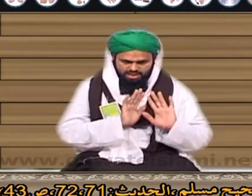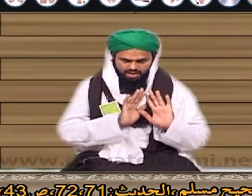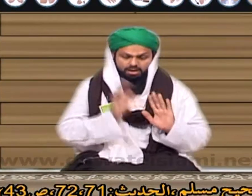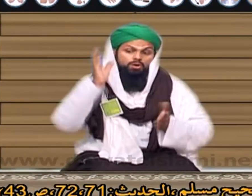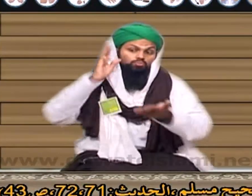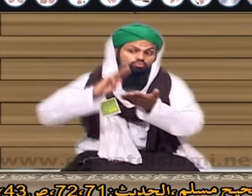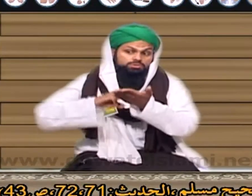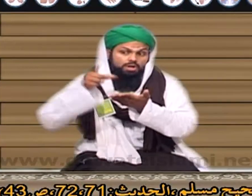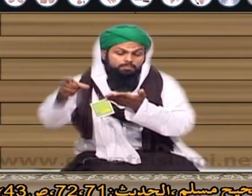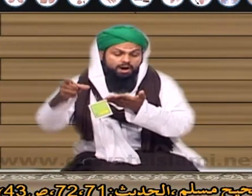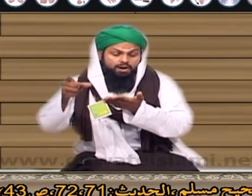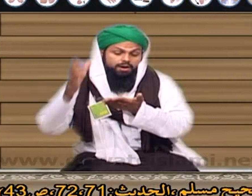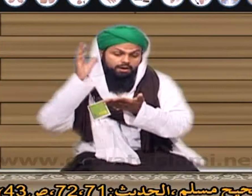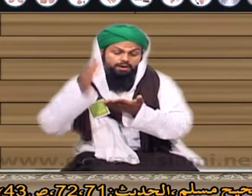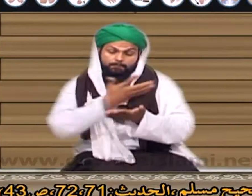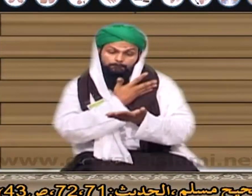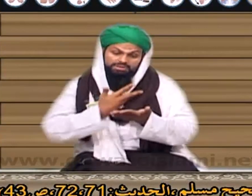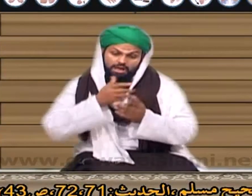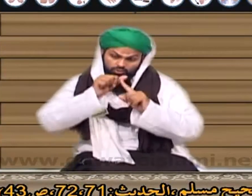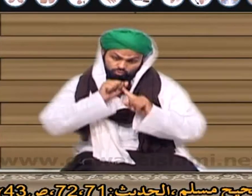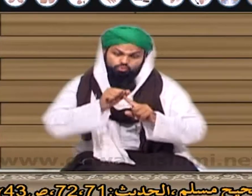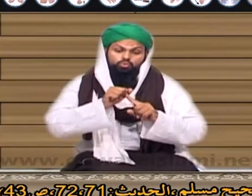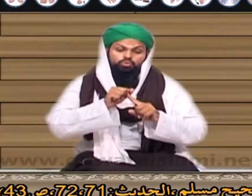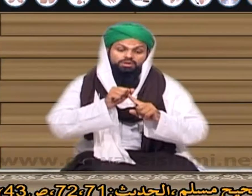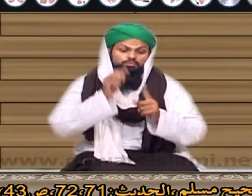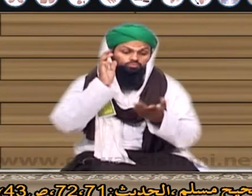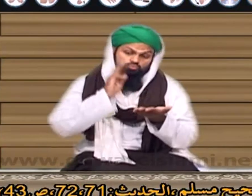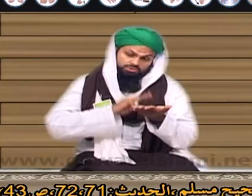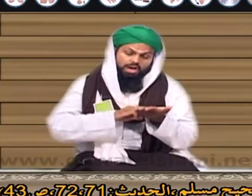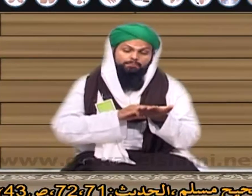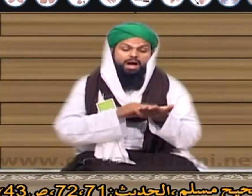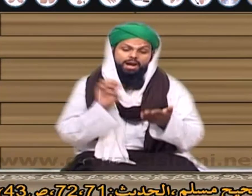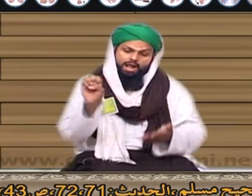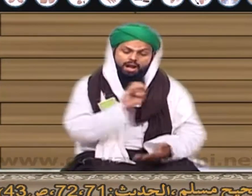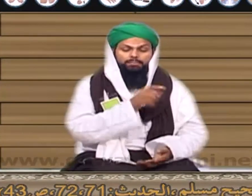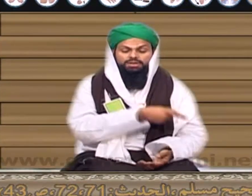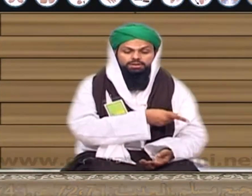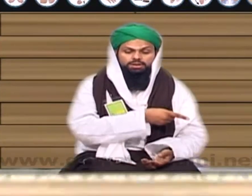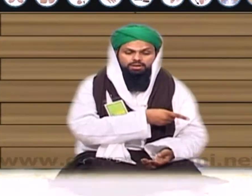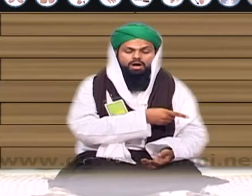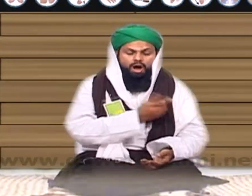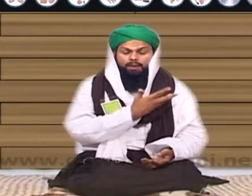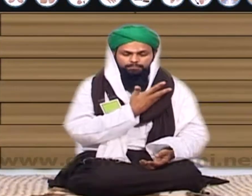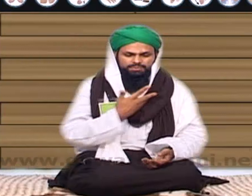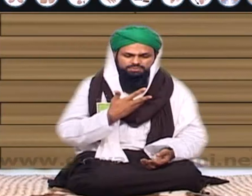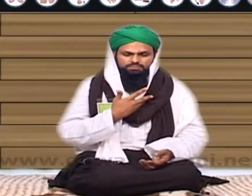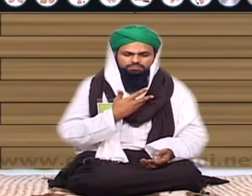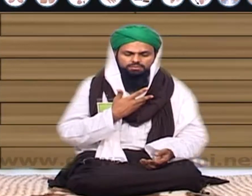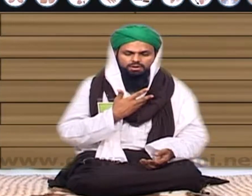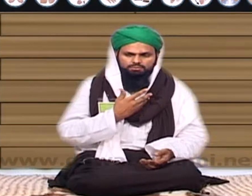دوسرے بھائی کے لیے پسند نہ کرے. تو آپ اس اجتماع میں آنا پسند کرتے ہیں جبھی تو آئیں گے. کوئی دھونس